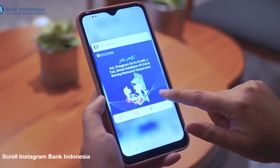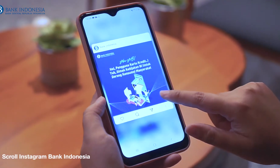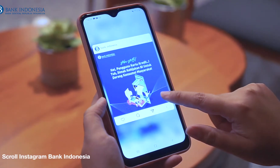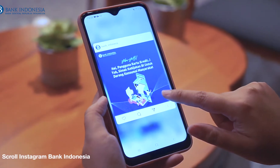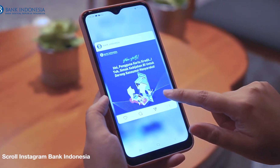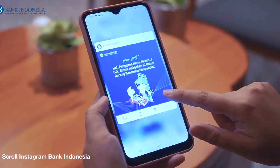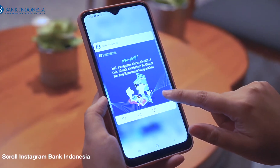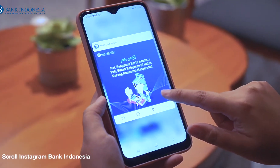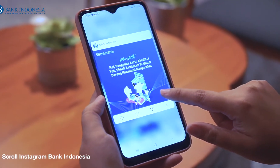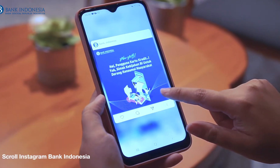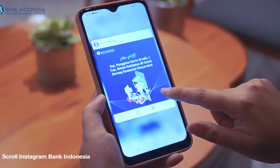Berawal dari